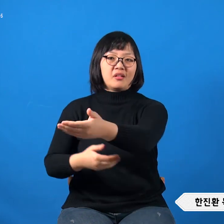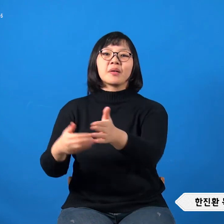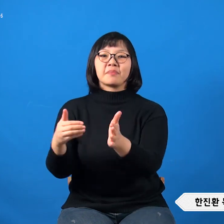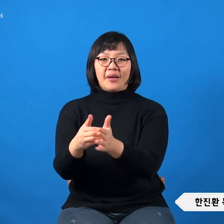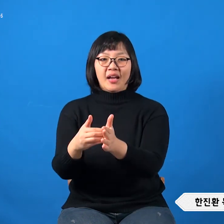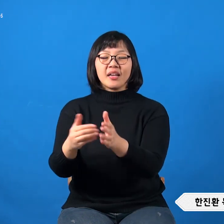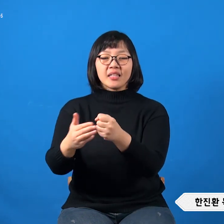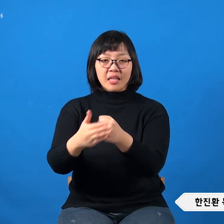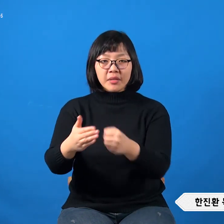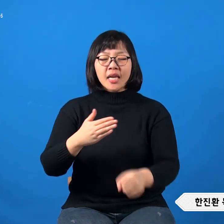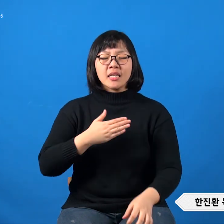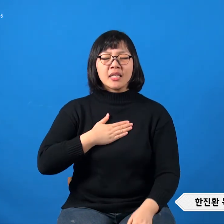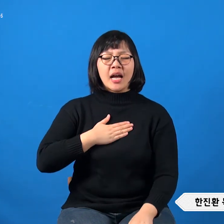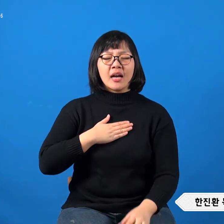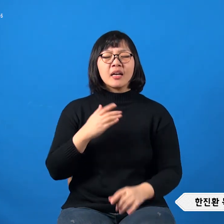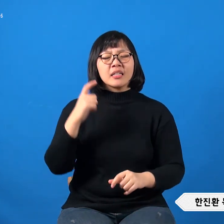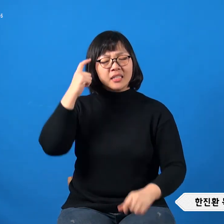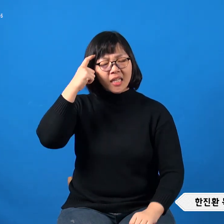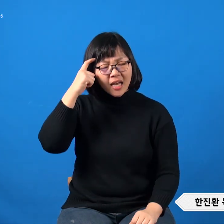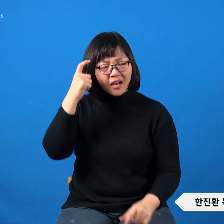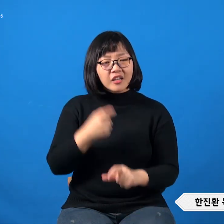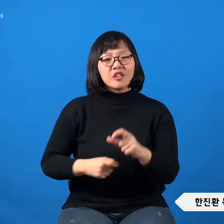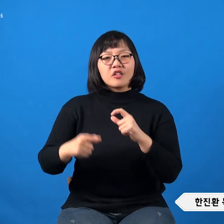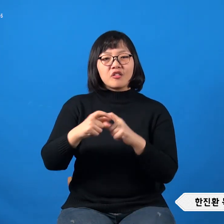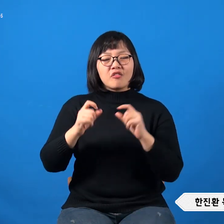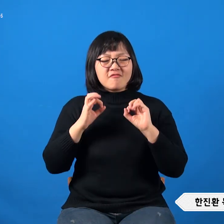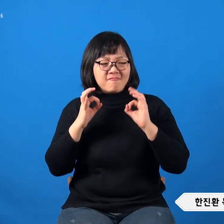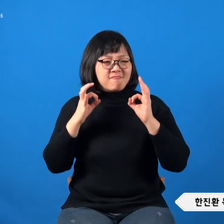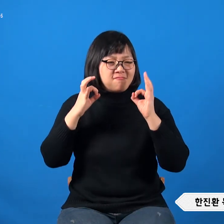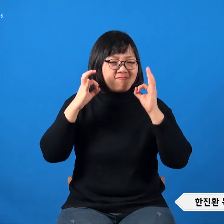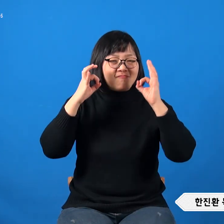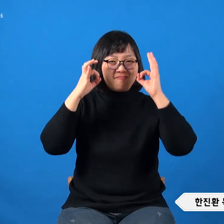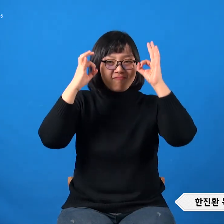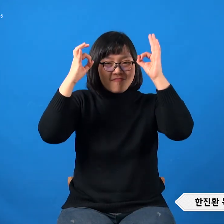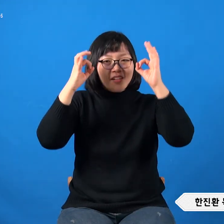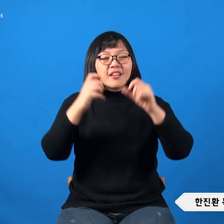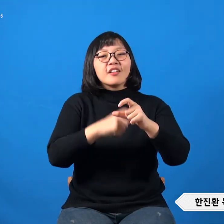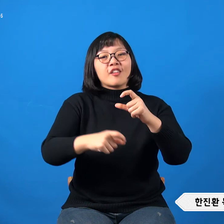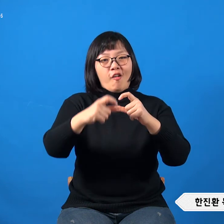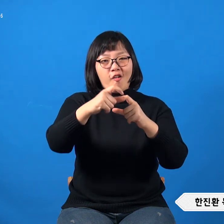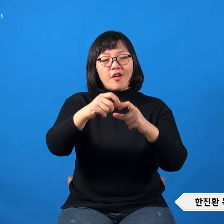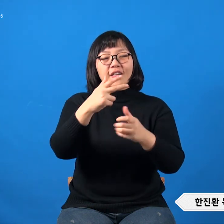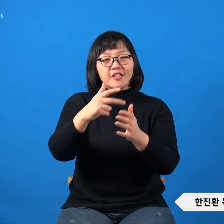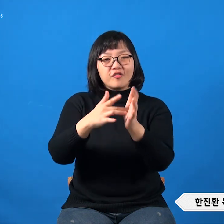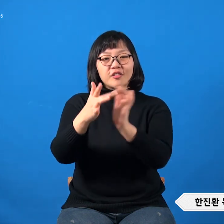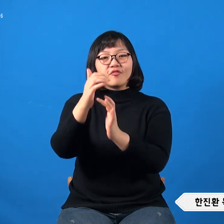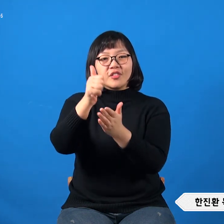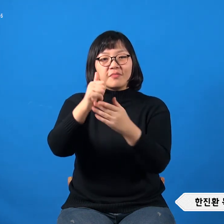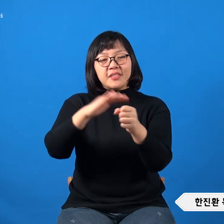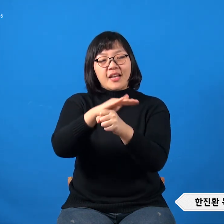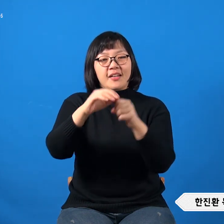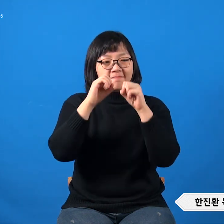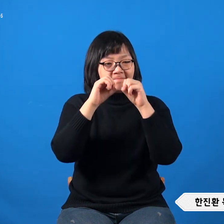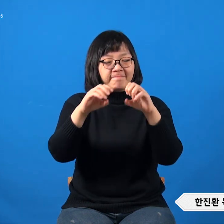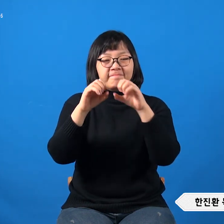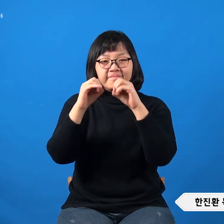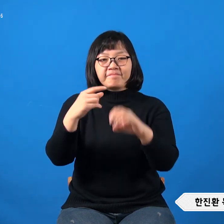그것을 생각하면 나는 더 열심히 살면서 다른 이들에게 예수님의 사랑을 전하고 싶다.